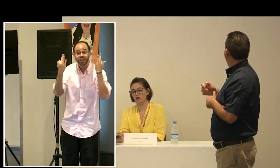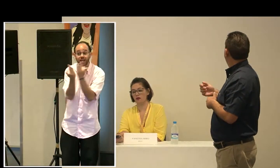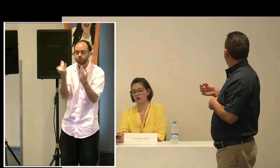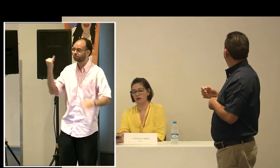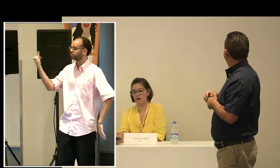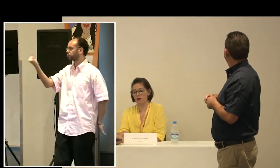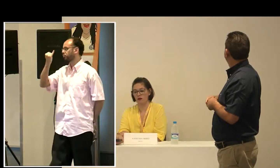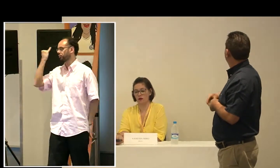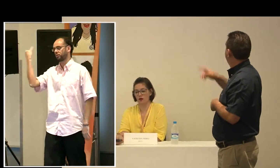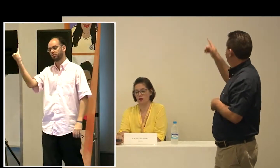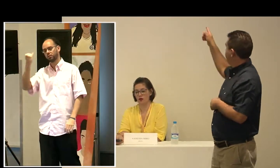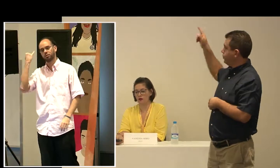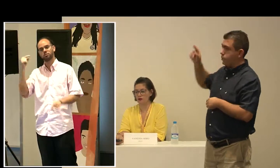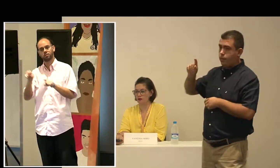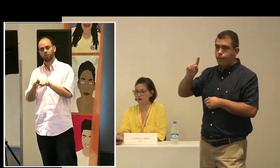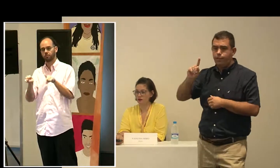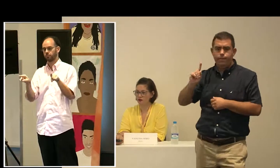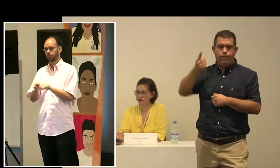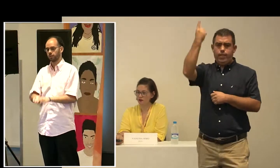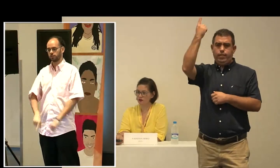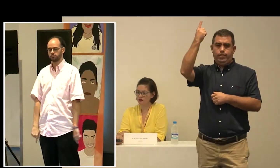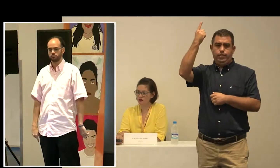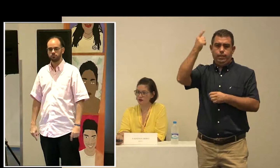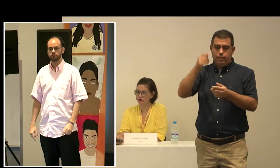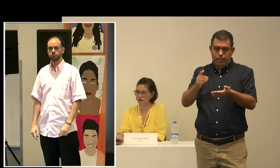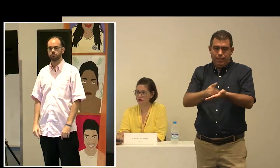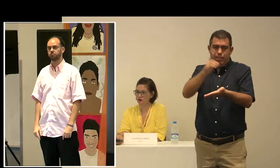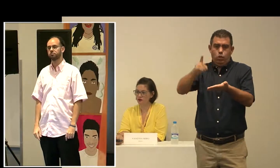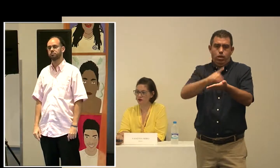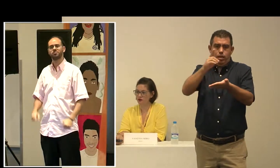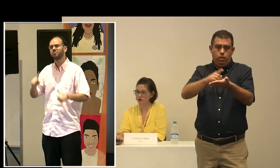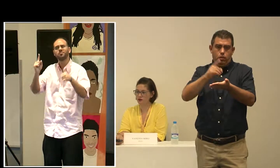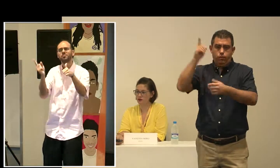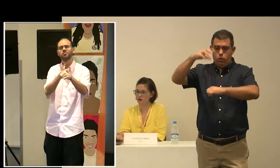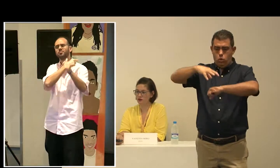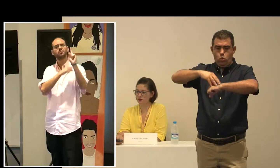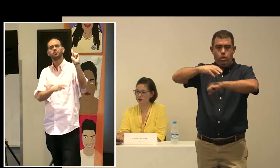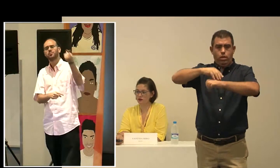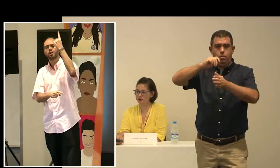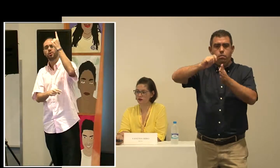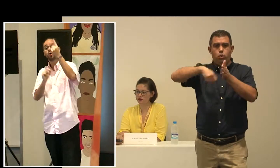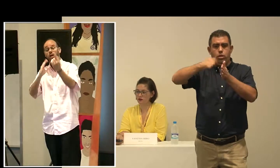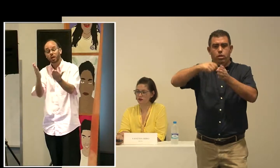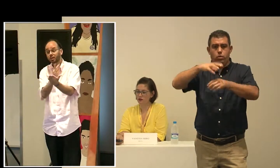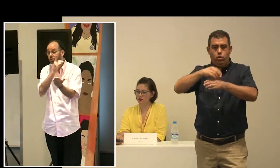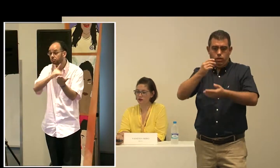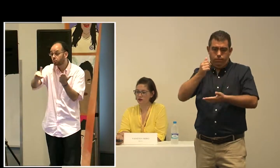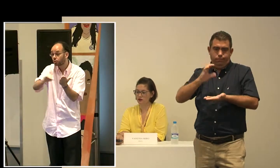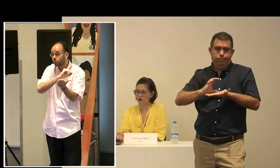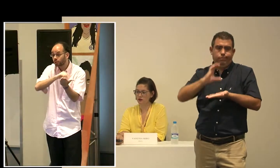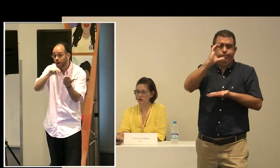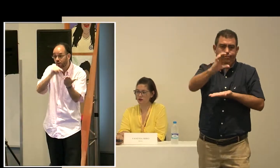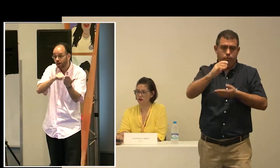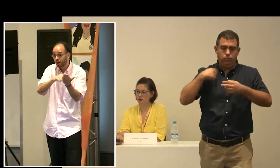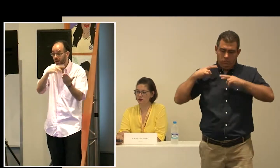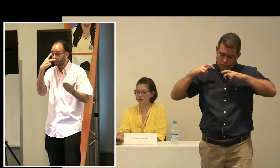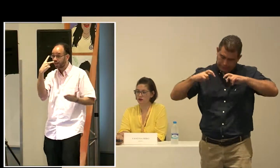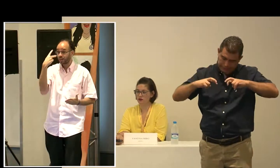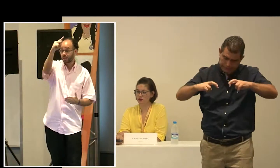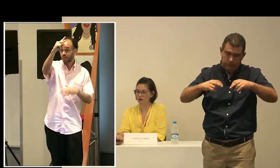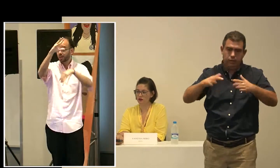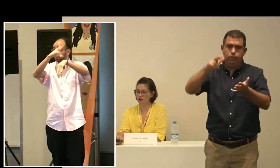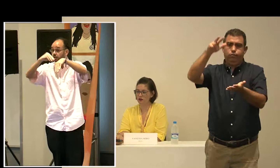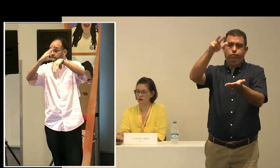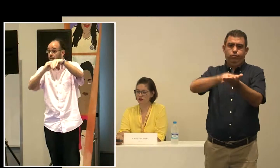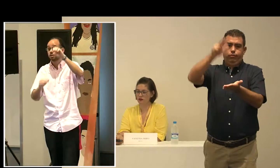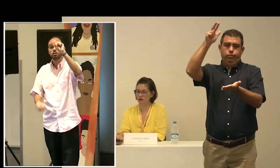Hoje uma mãe e um pai, eles têm acesso à comunicação com seu filho por meio desses materiais.